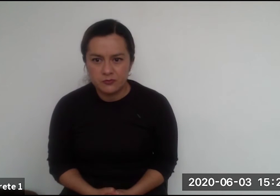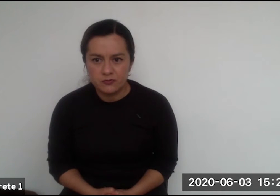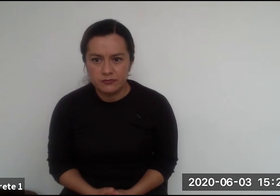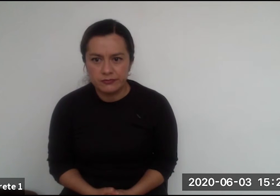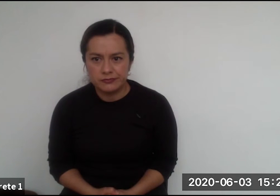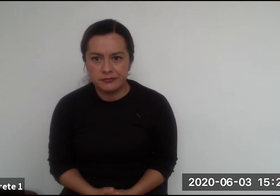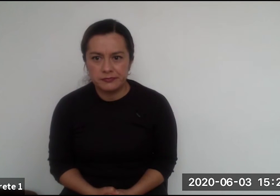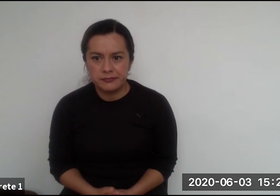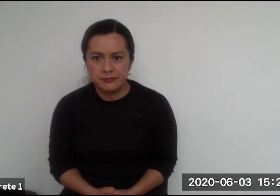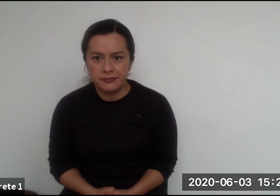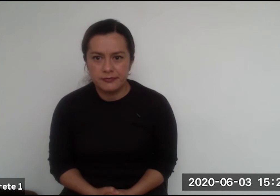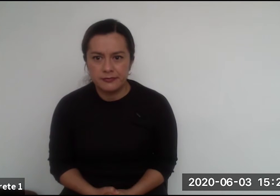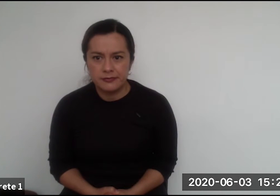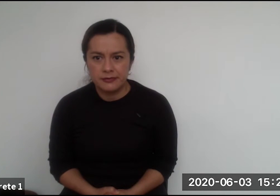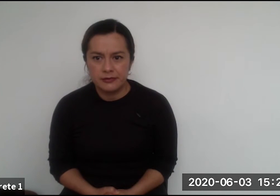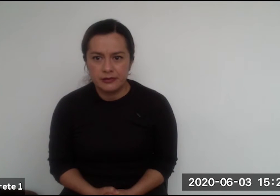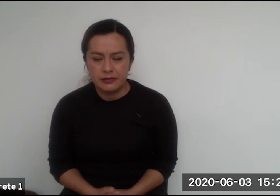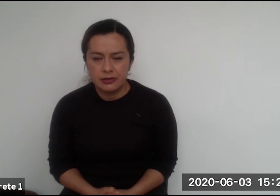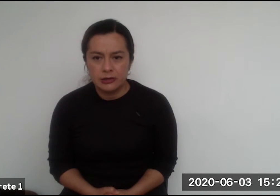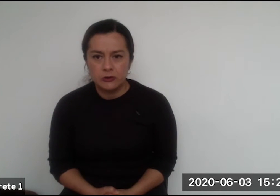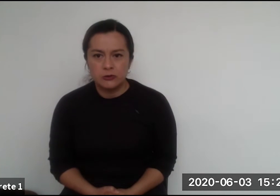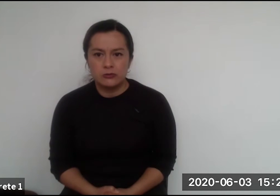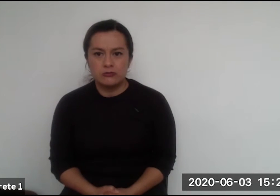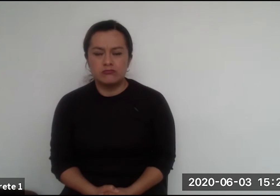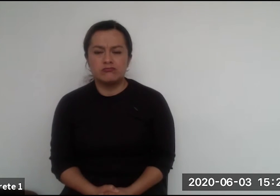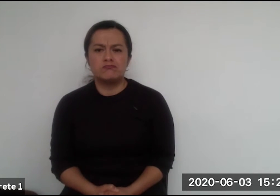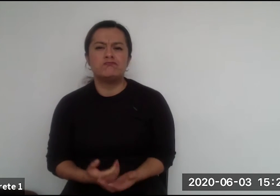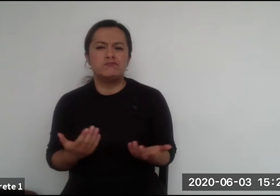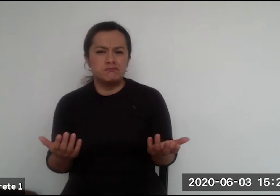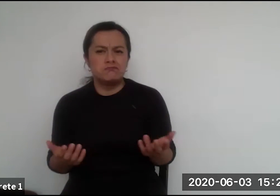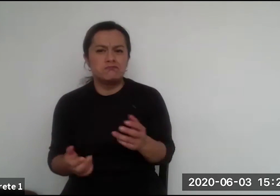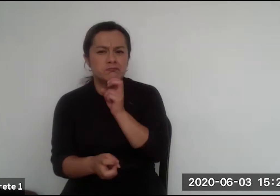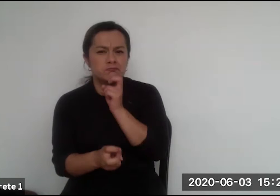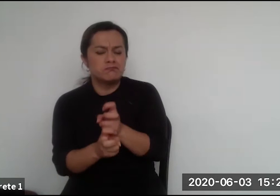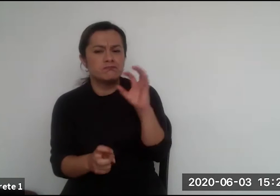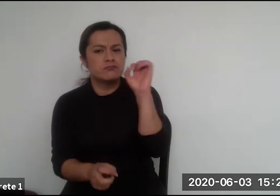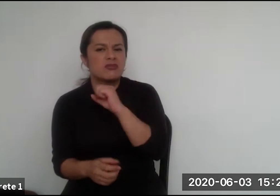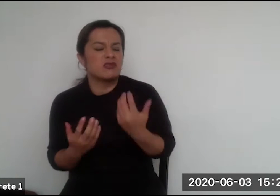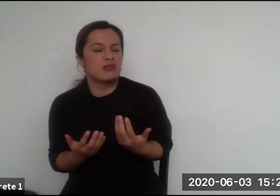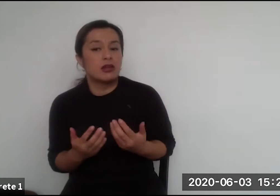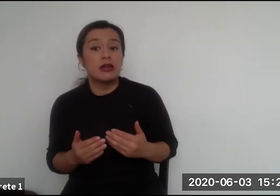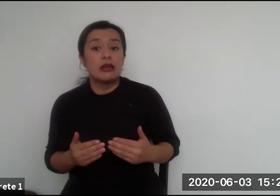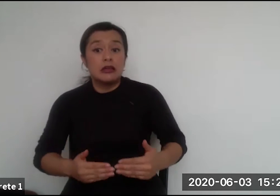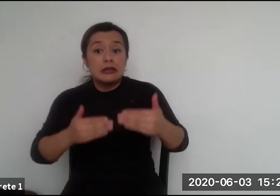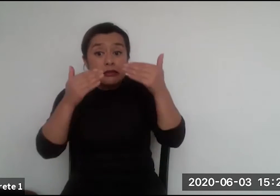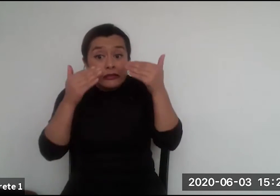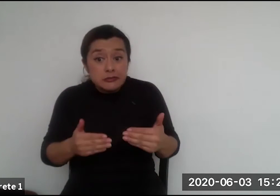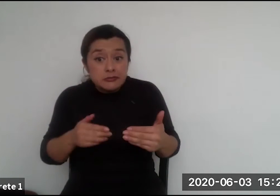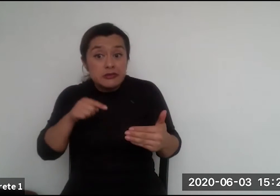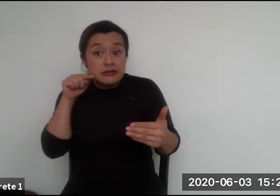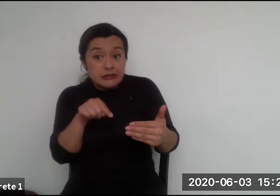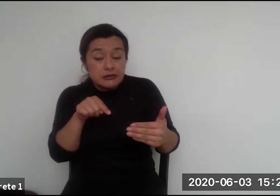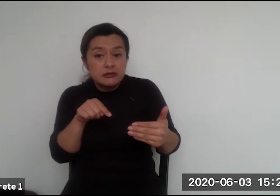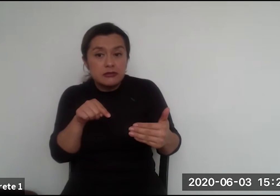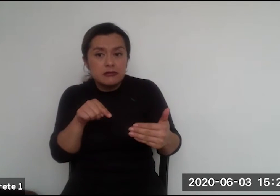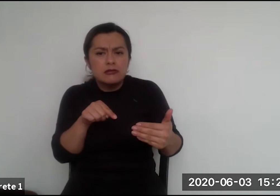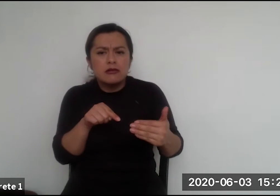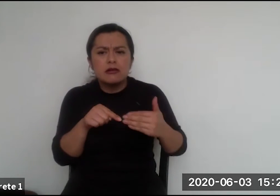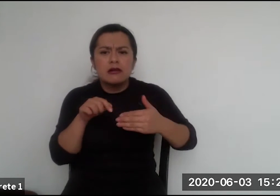como uma questão também metodológica, né? Ou seja, tentar interpretar um pouco, tentar usar a